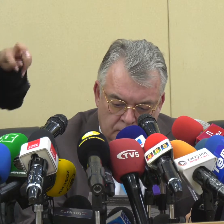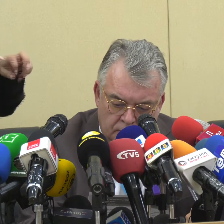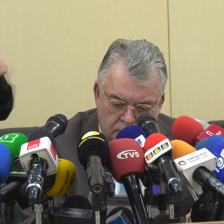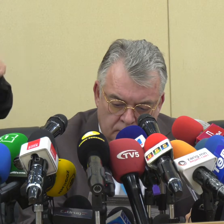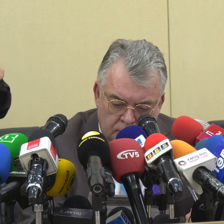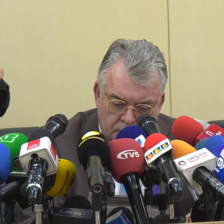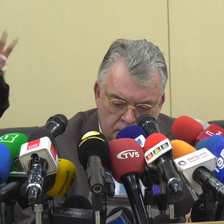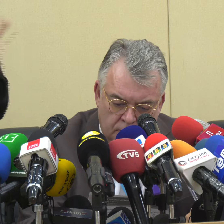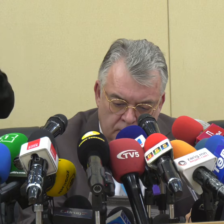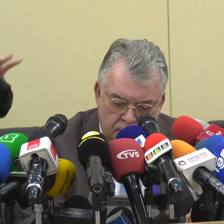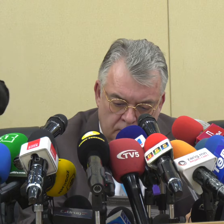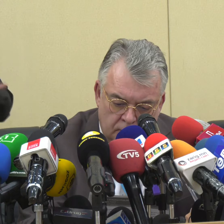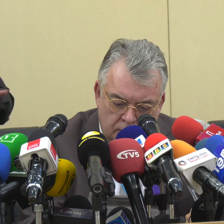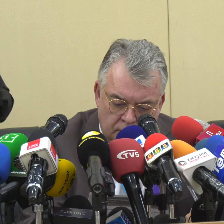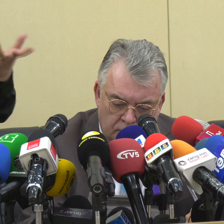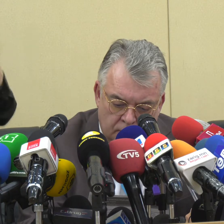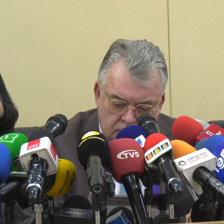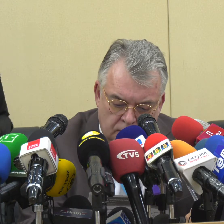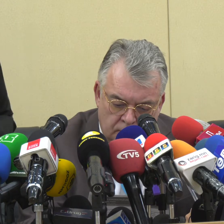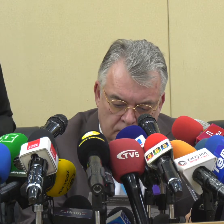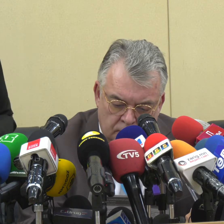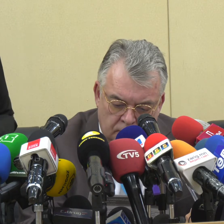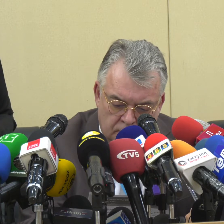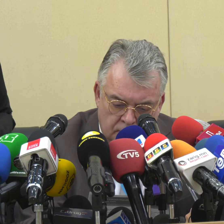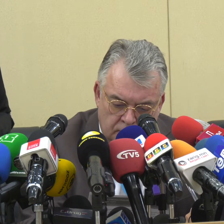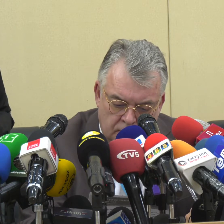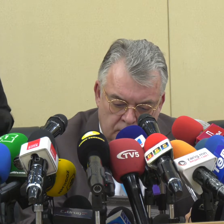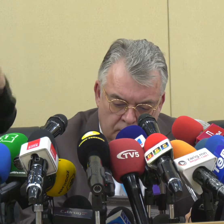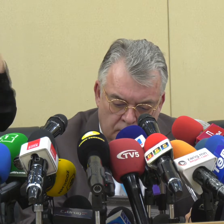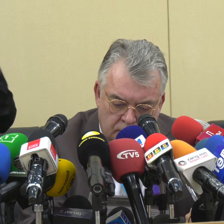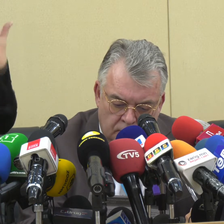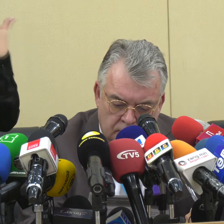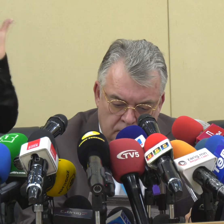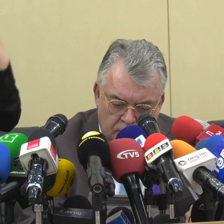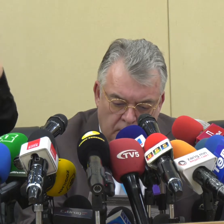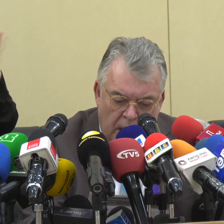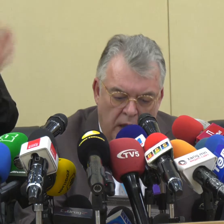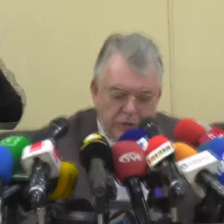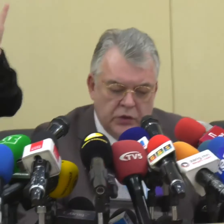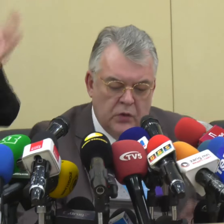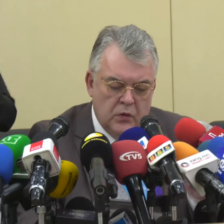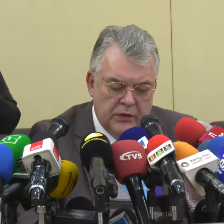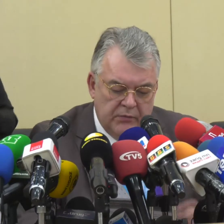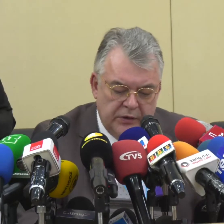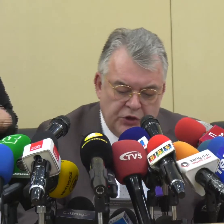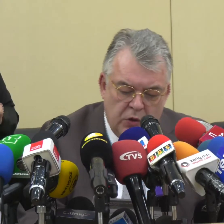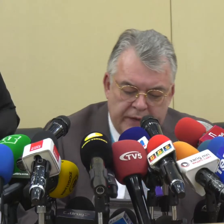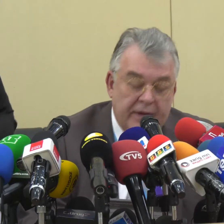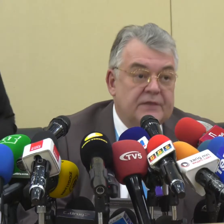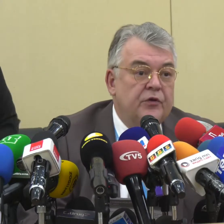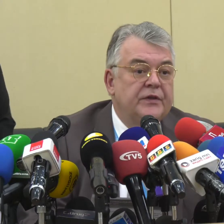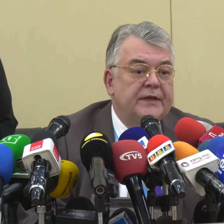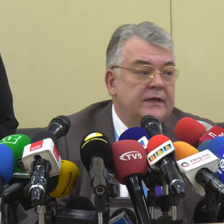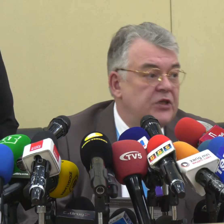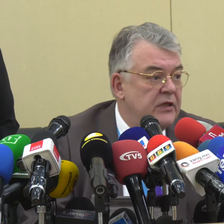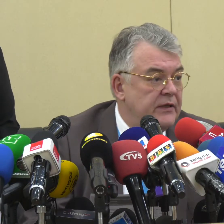дүнгийн талаар Bloomberg лайв ярилцлага өгсөн байгаа. Та бүхэн тэрийг бас харж байна. So WHO advice